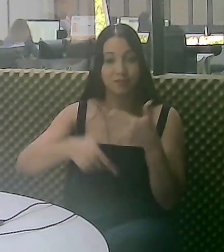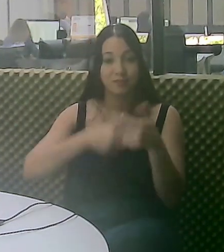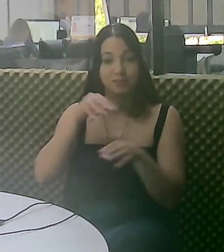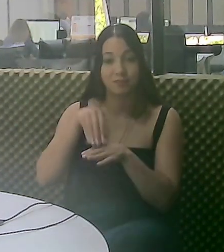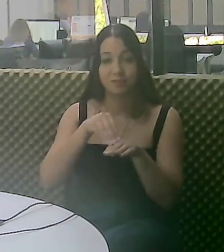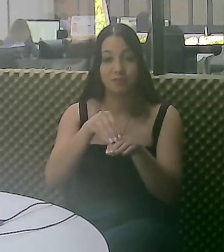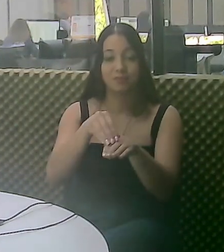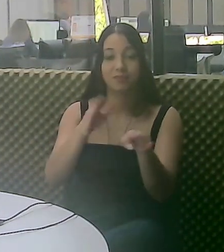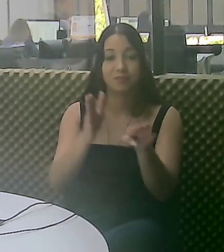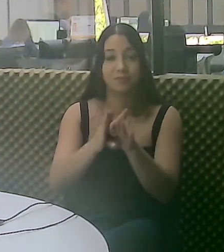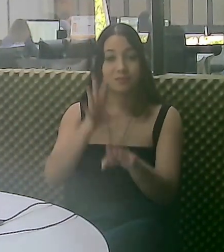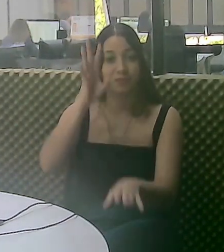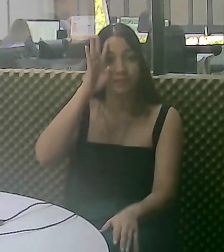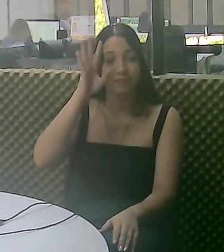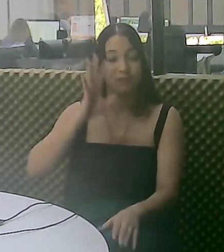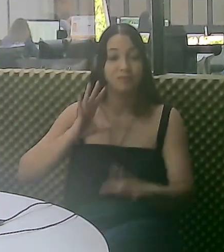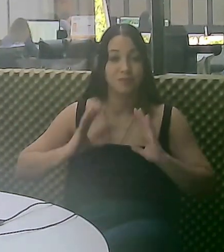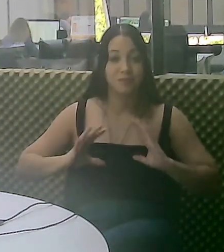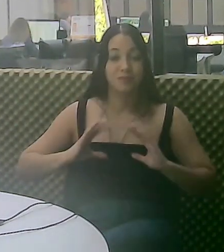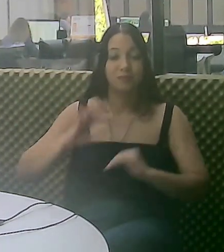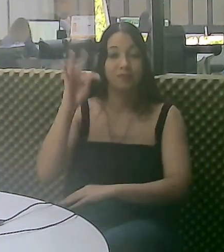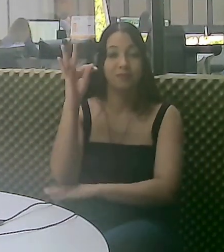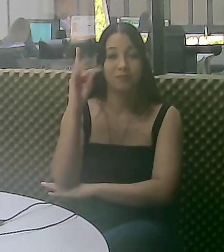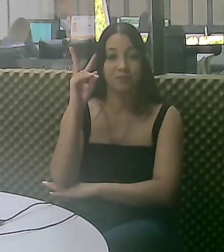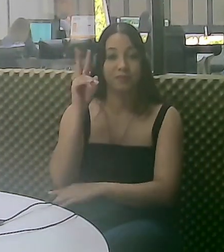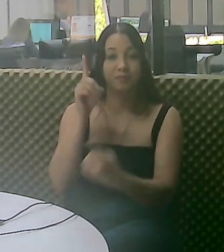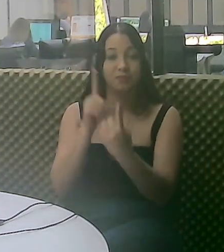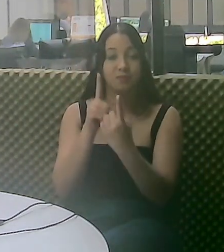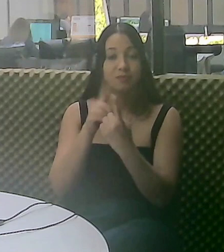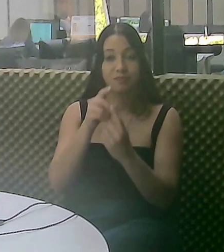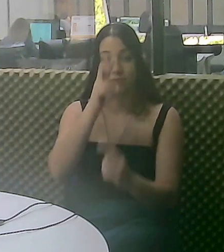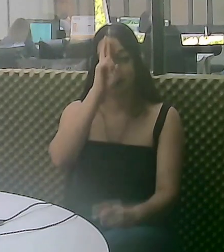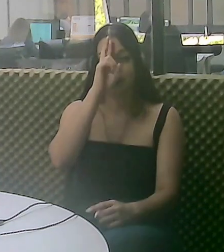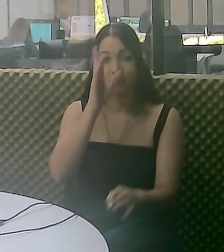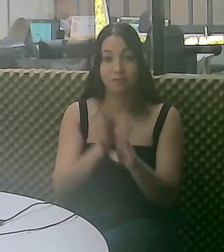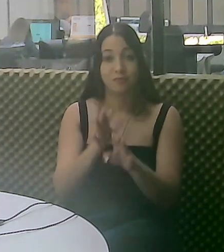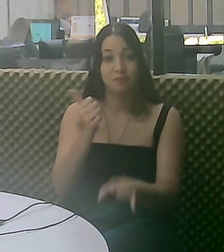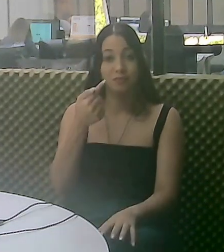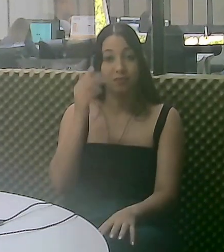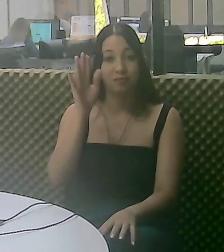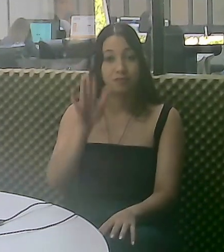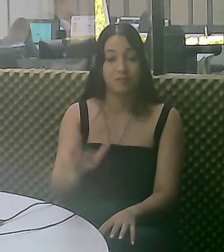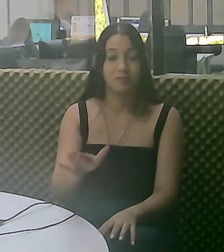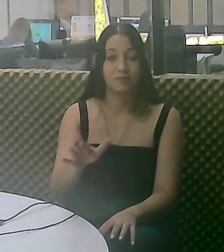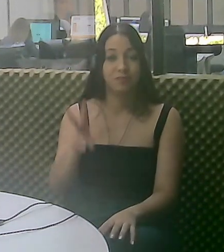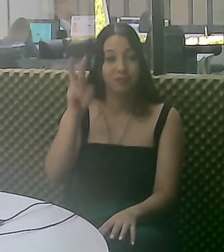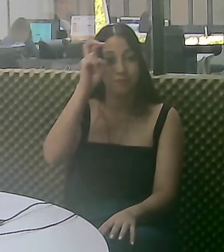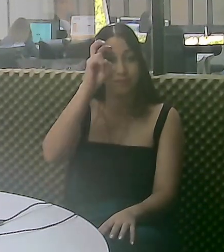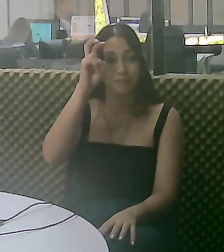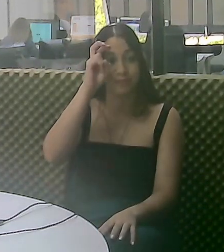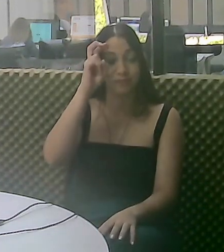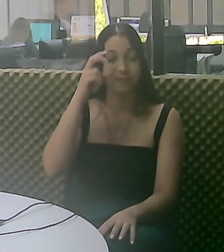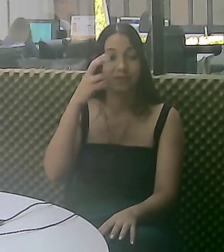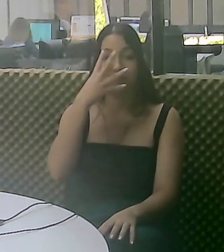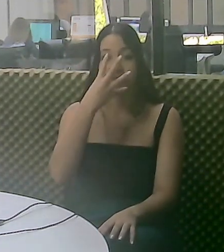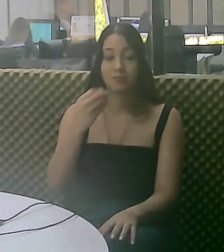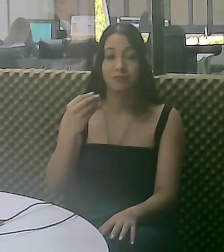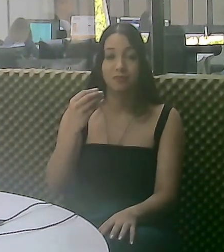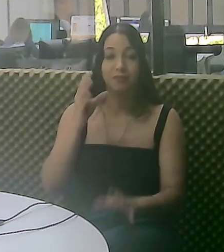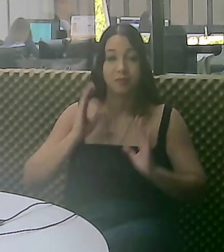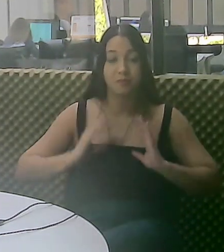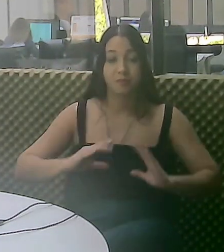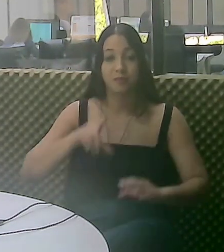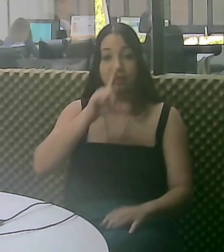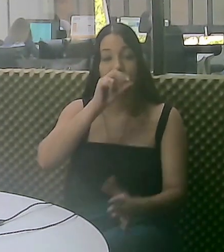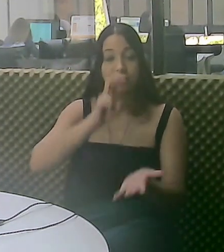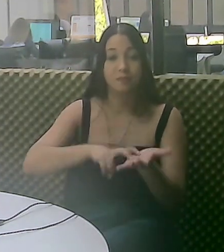itinerante estará até quarta, na Praça Tubal Vilela, com atendimento do meio-dia às 5 da tarde. Na quinta-feira, o veículo estará no Parque do Sabiá